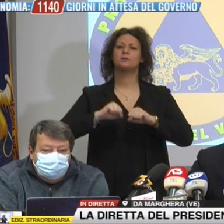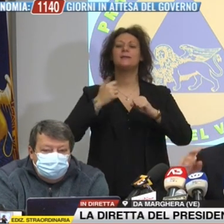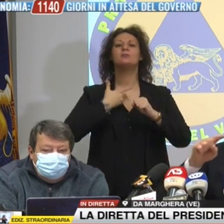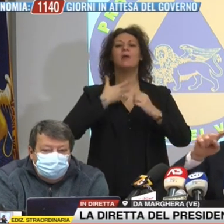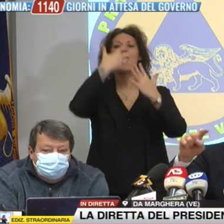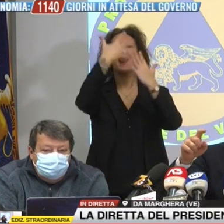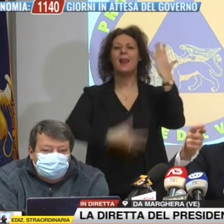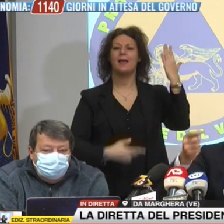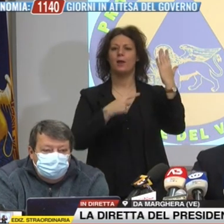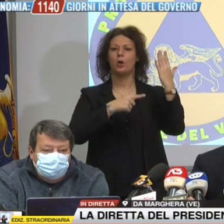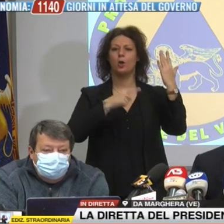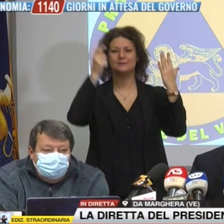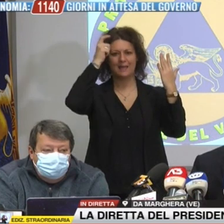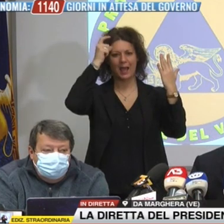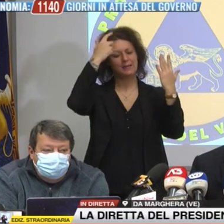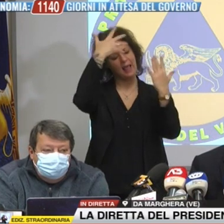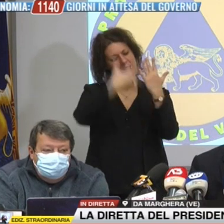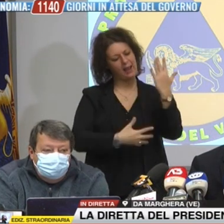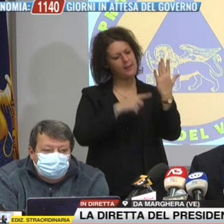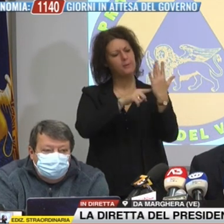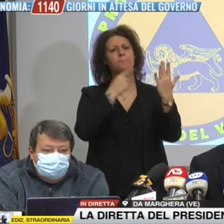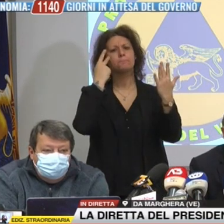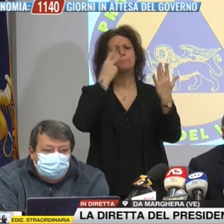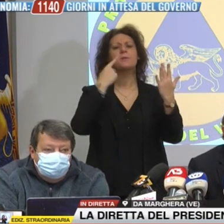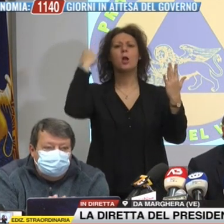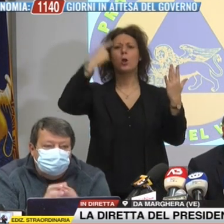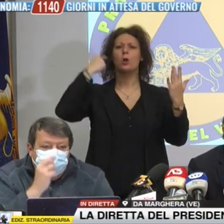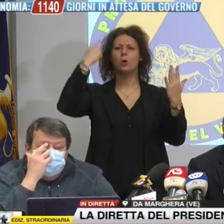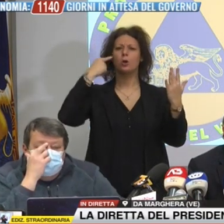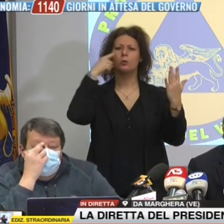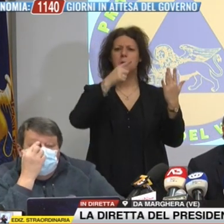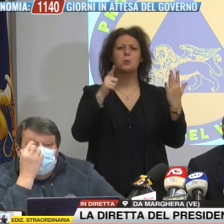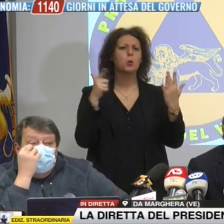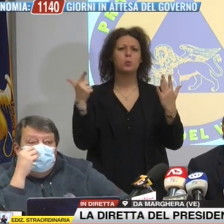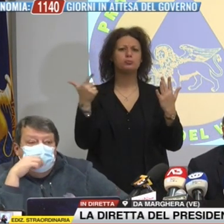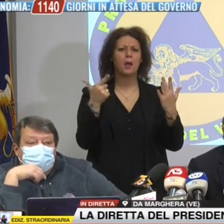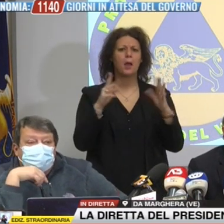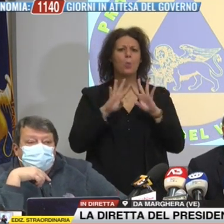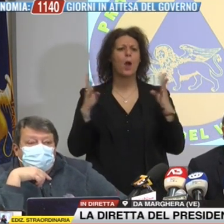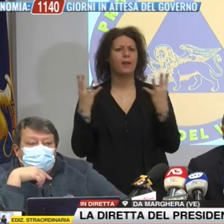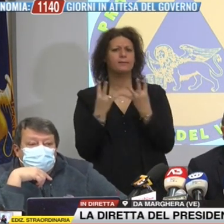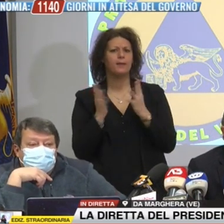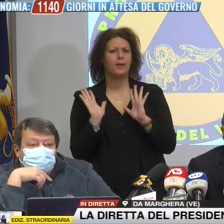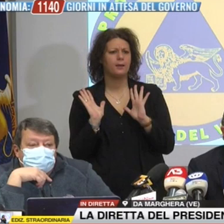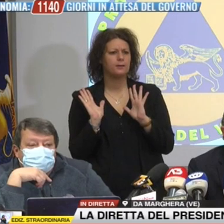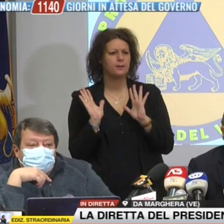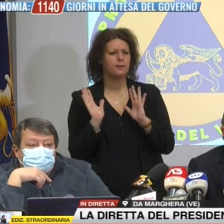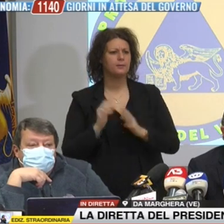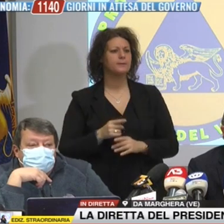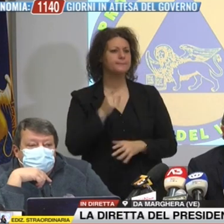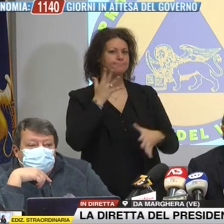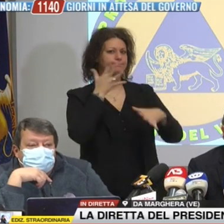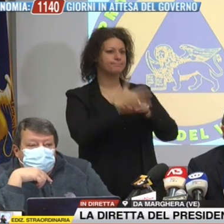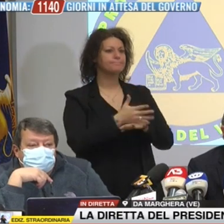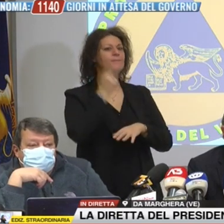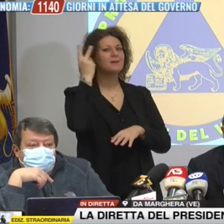sembra aggiornato, c'è scritto Gran Bretagna, ci arrivi, punto, cioè non c'era una quarantena da fare. No, Gran Bretagna fa parte dell'elenco C